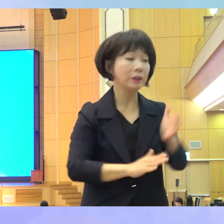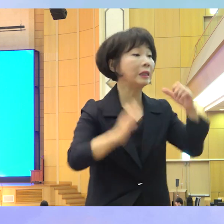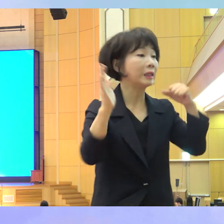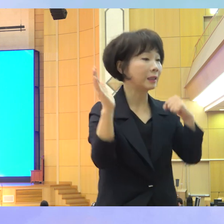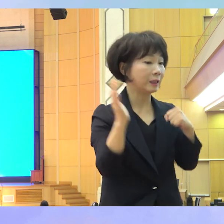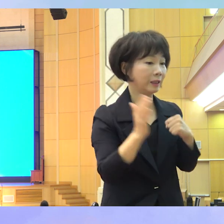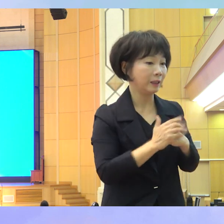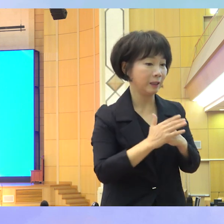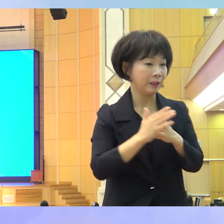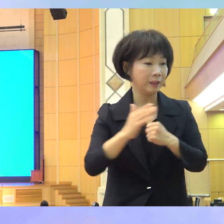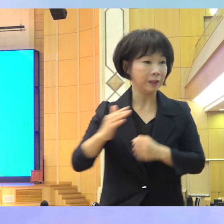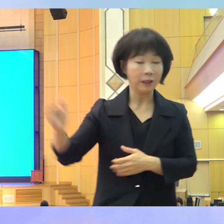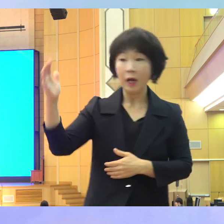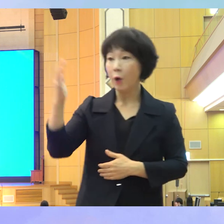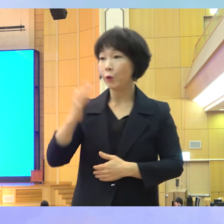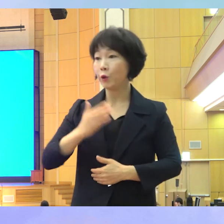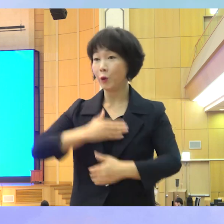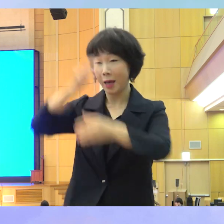없으니